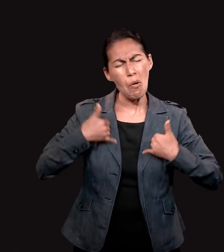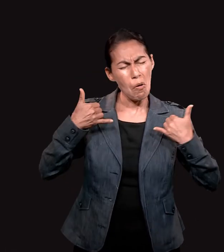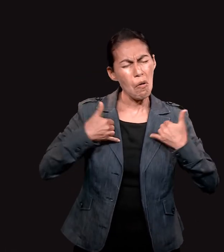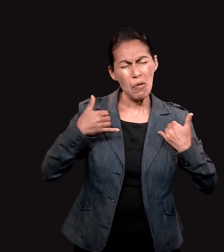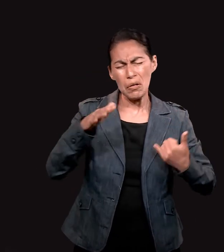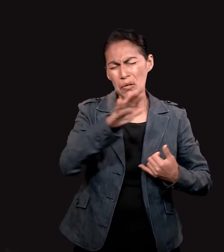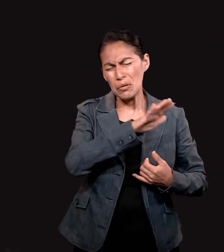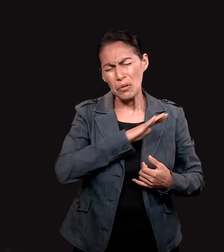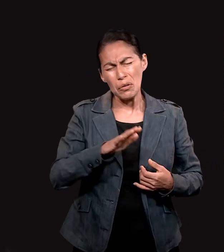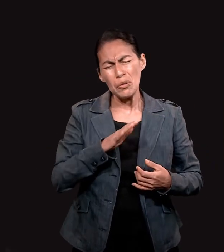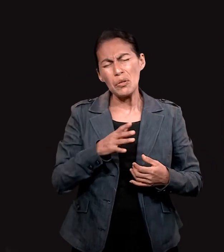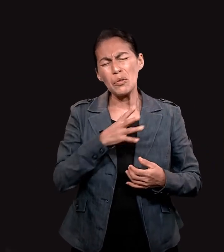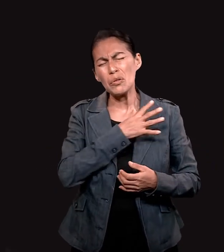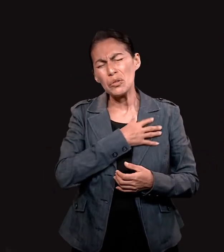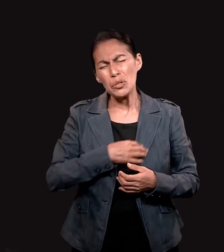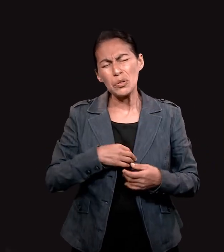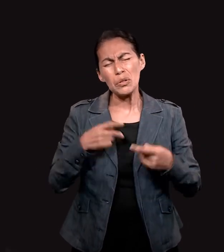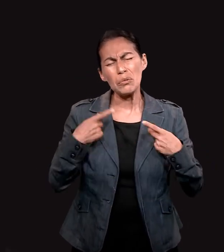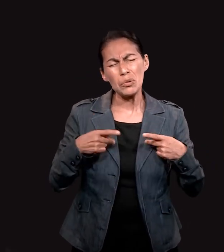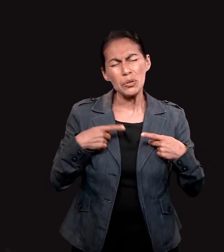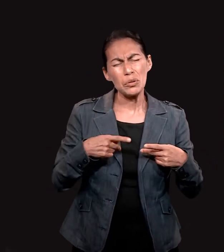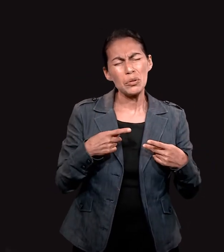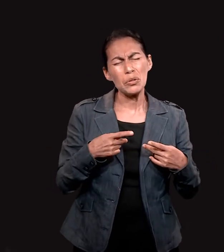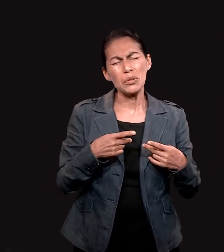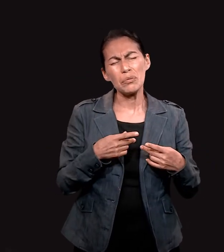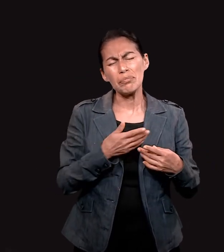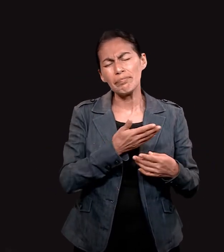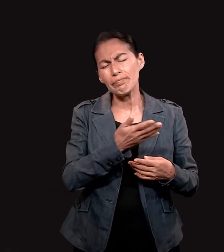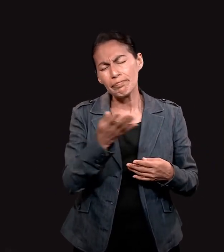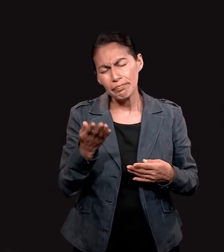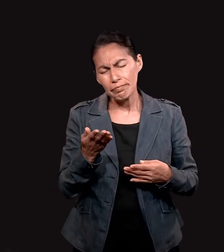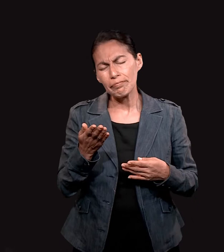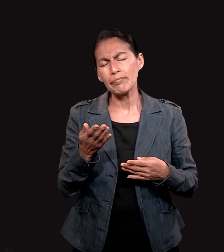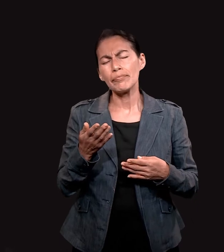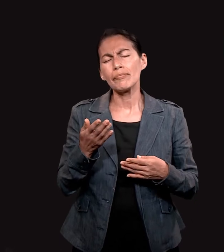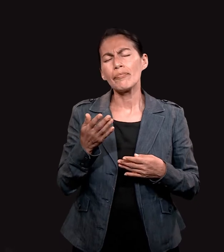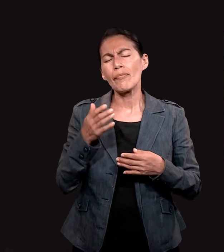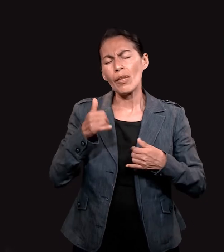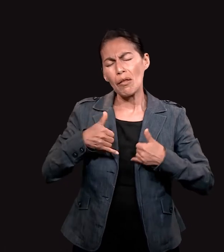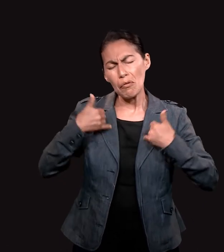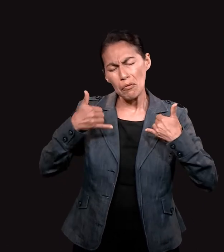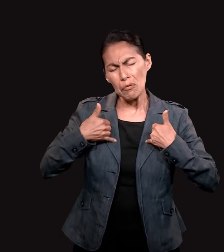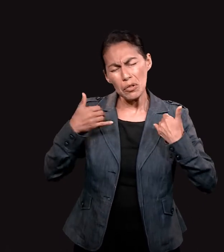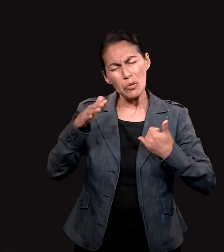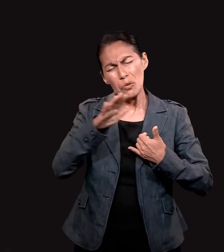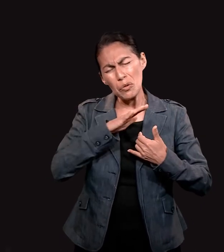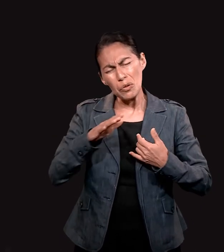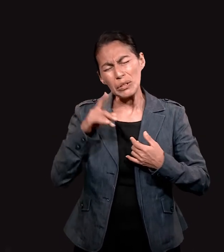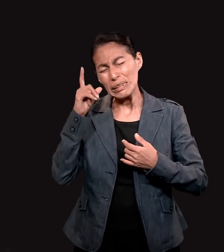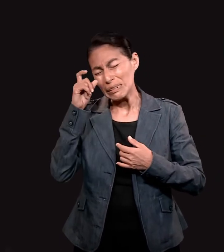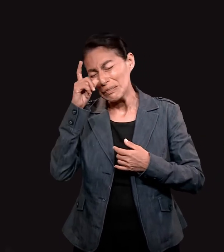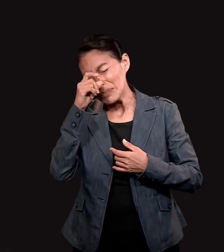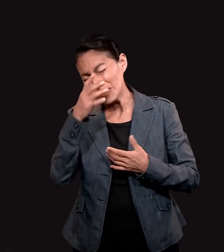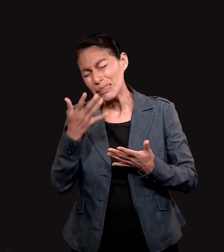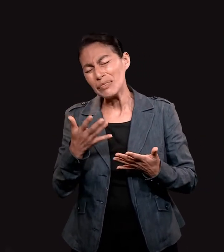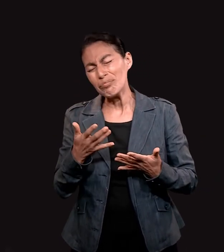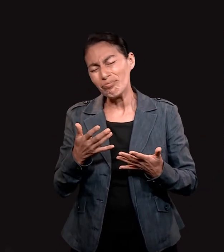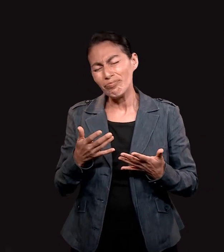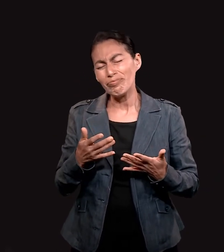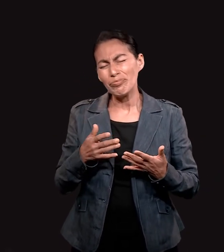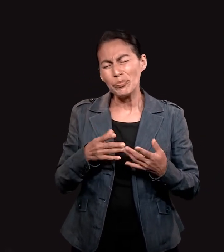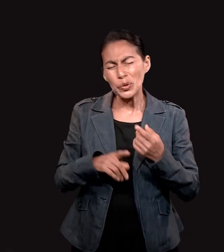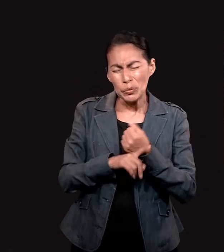la juventud, por todos los hijos de las personas que han pedido, Señor. Amén. Te pido por los adolescentes en esa difícil